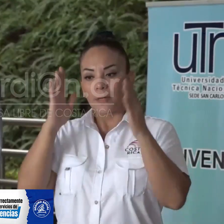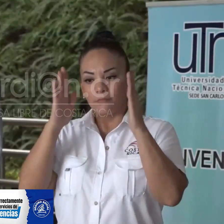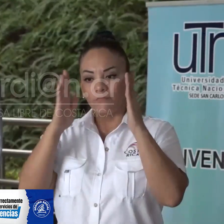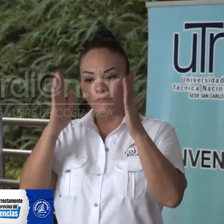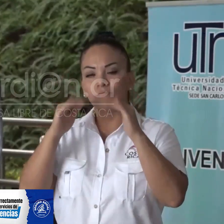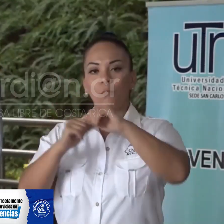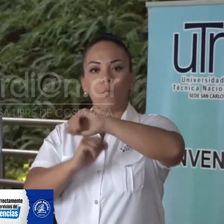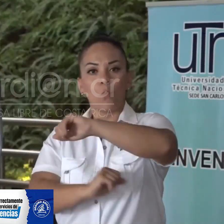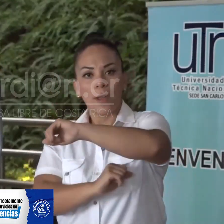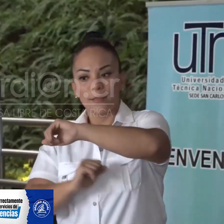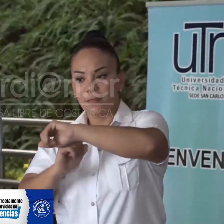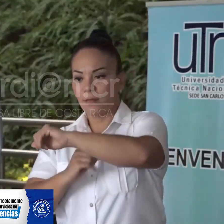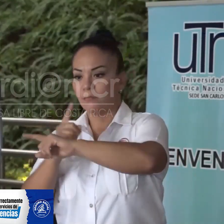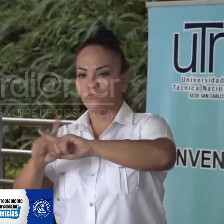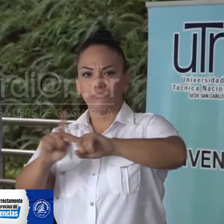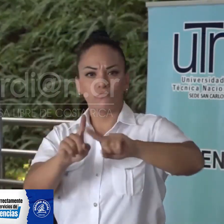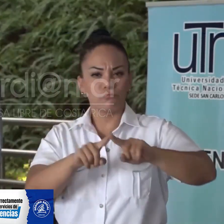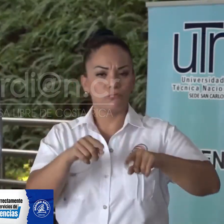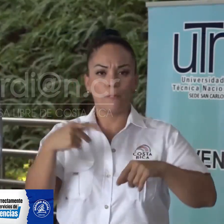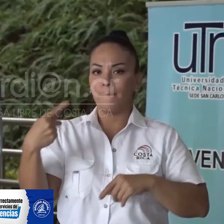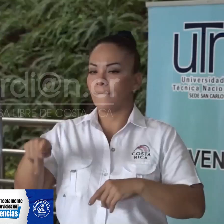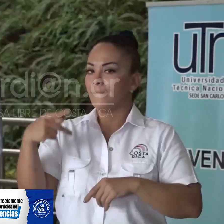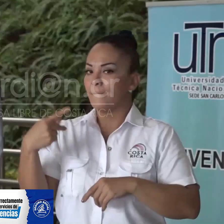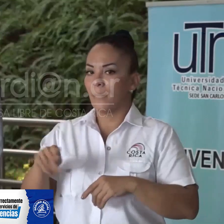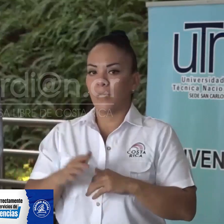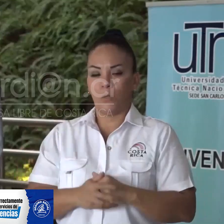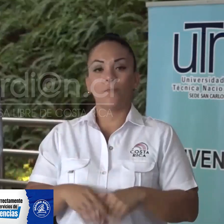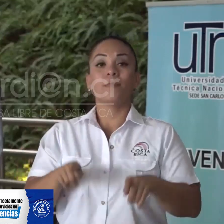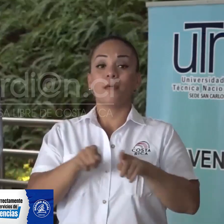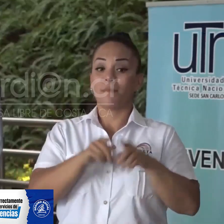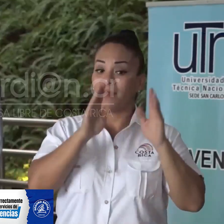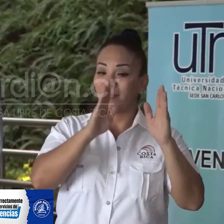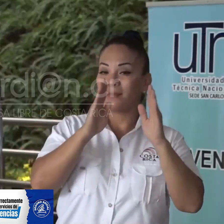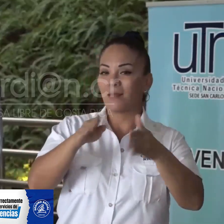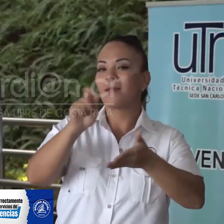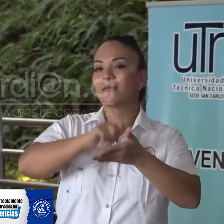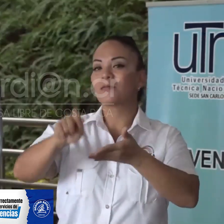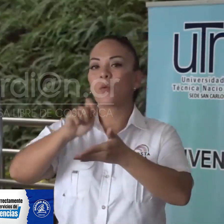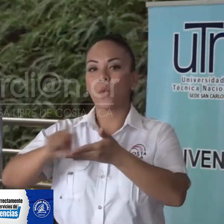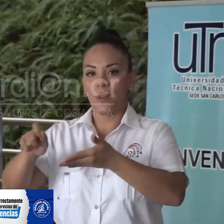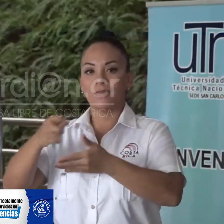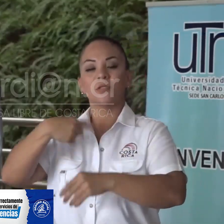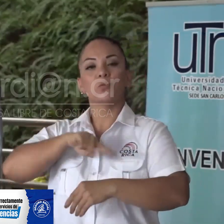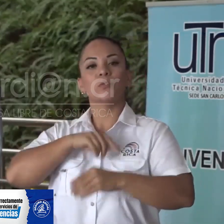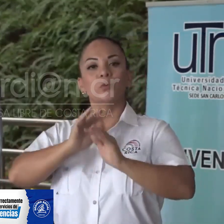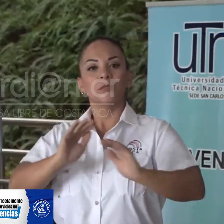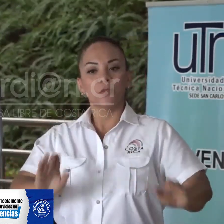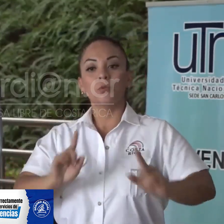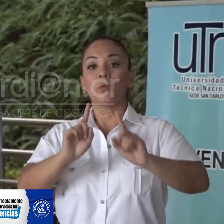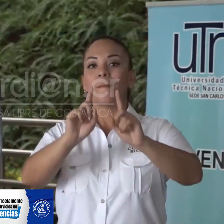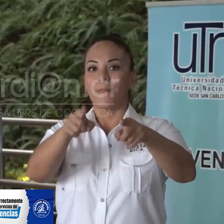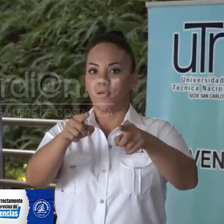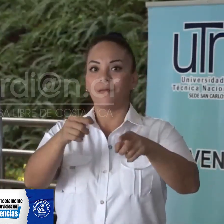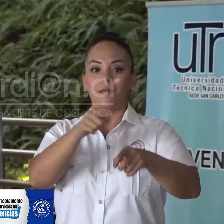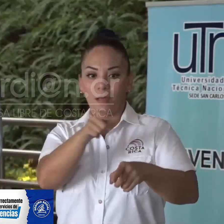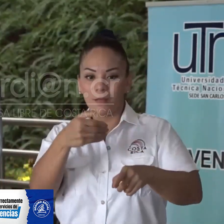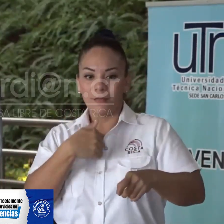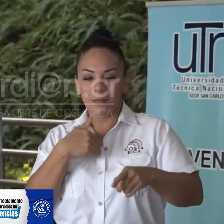puentes, que son un peligro inminente, a las escuelas, donde nuestros niños van con orden